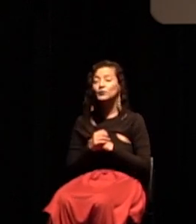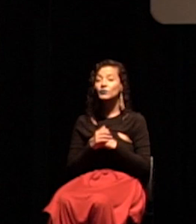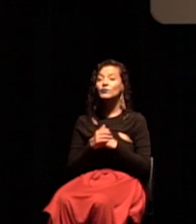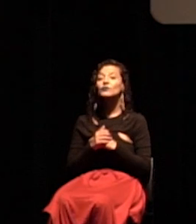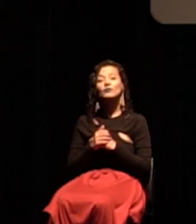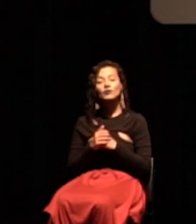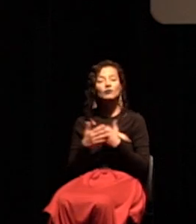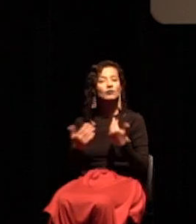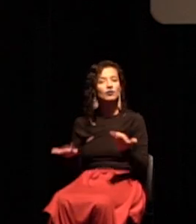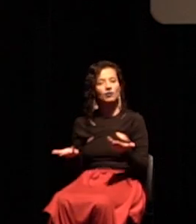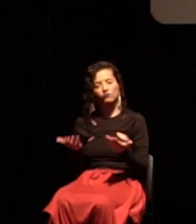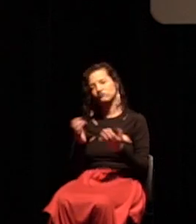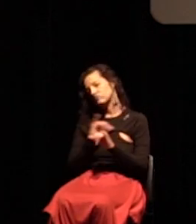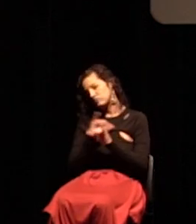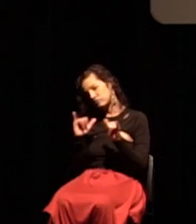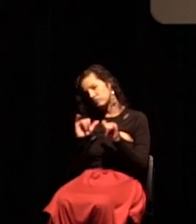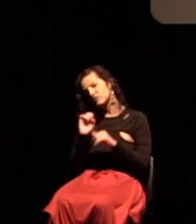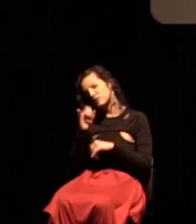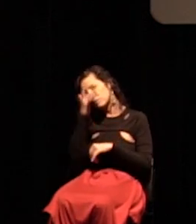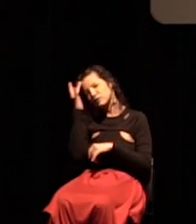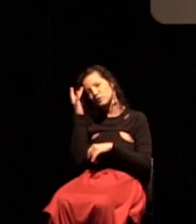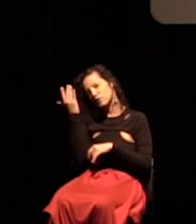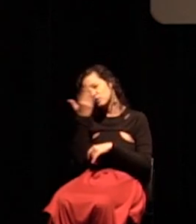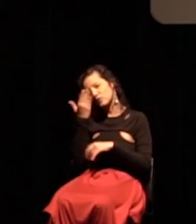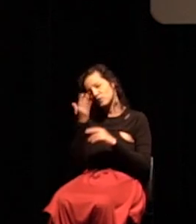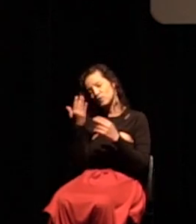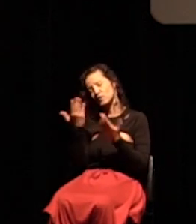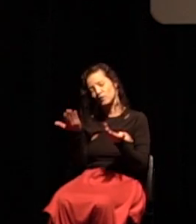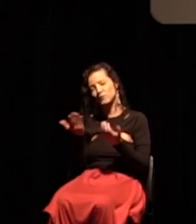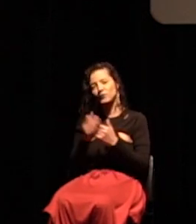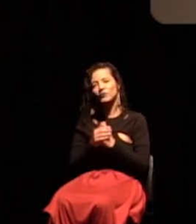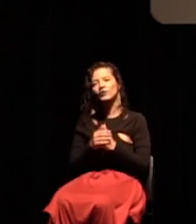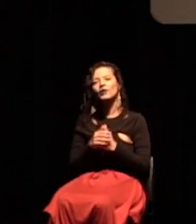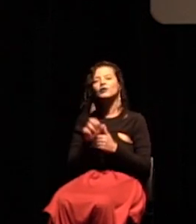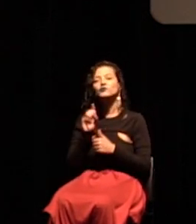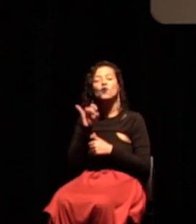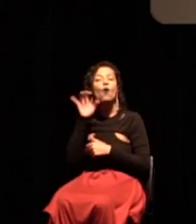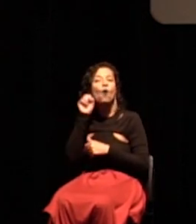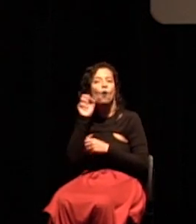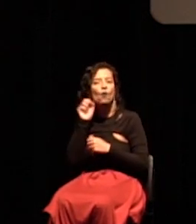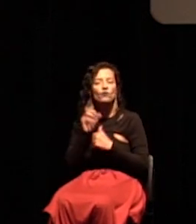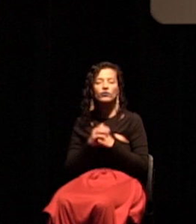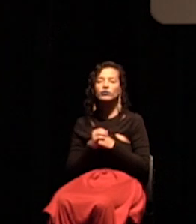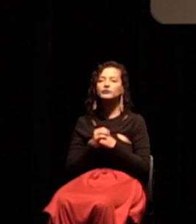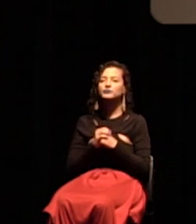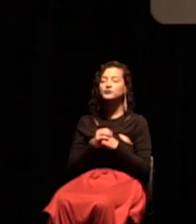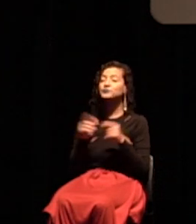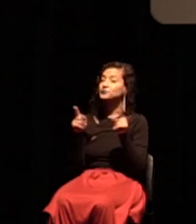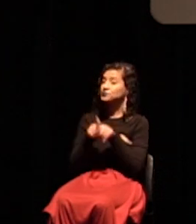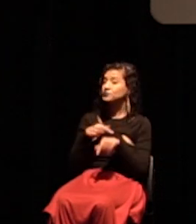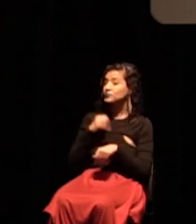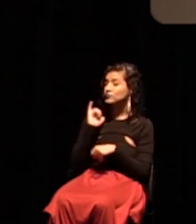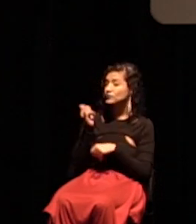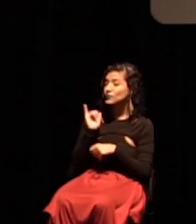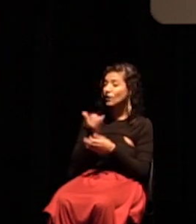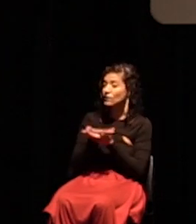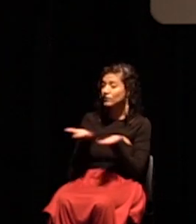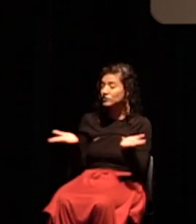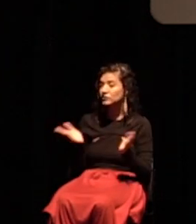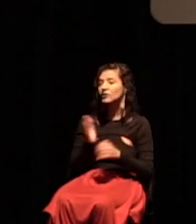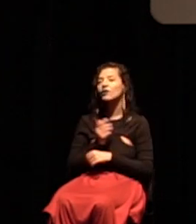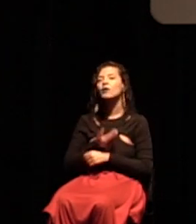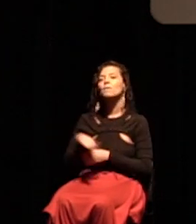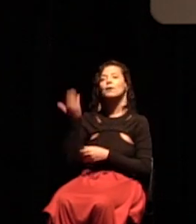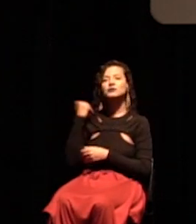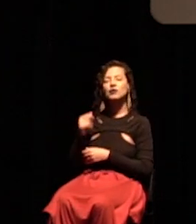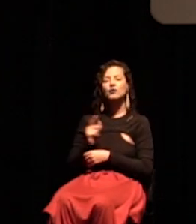para quem não nos estiver a ver, e só nos esteja a ouvir. Mas estava eu a contar-vos que quando surgiu a